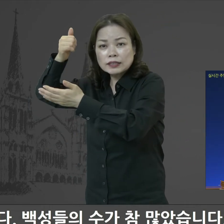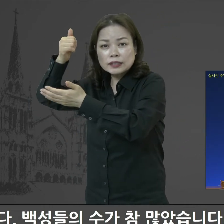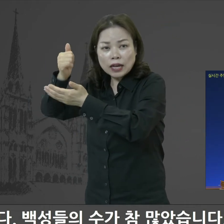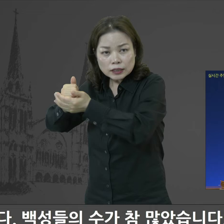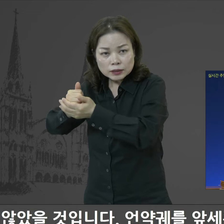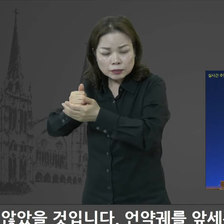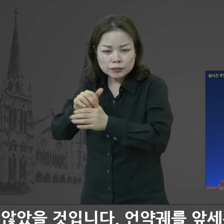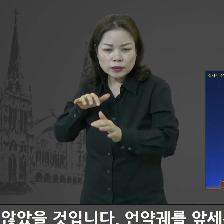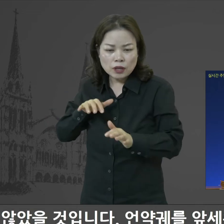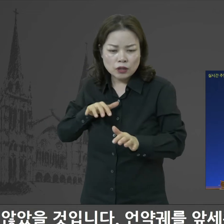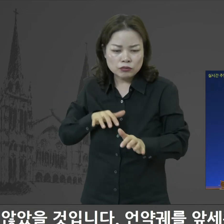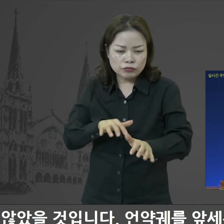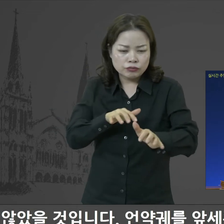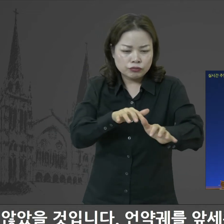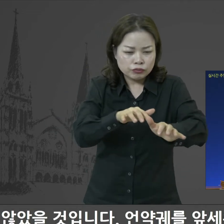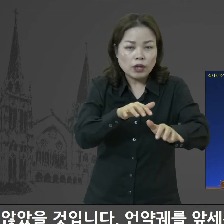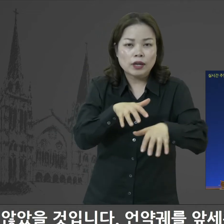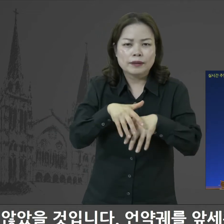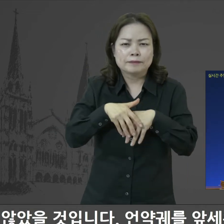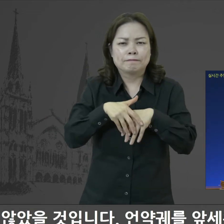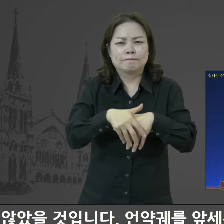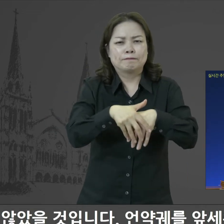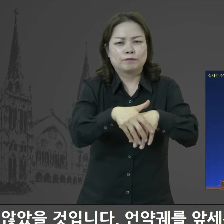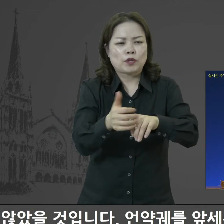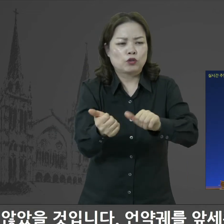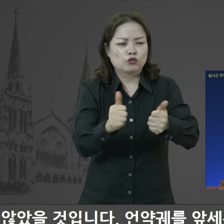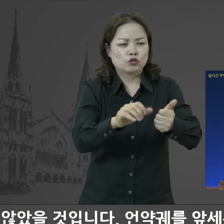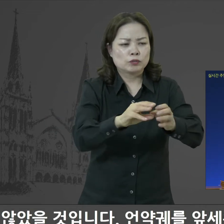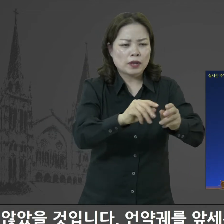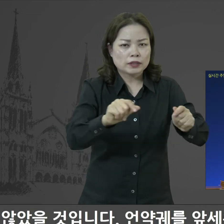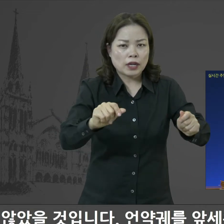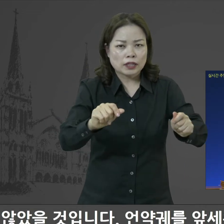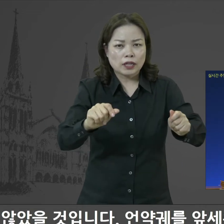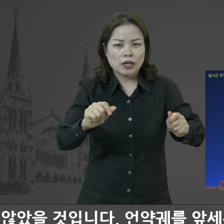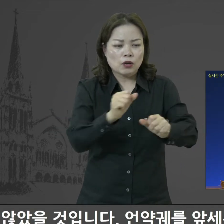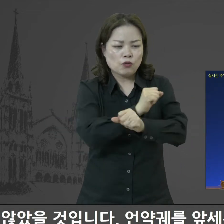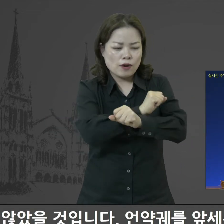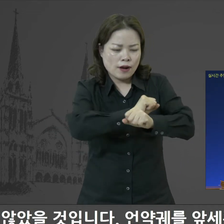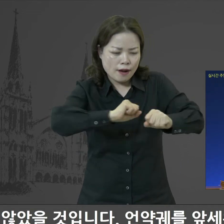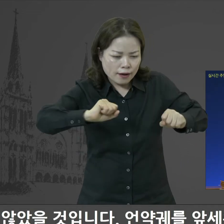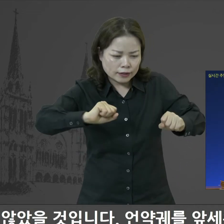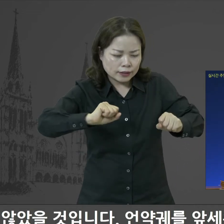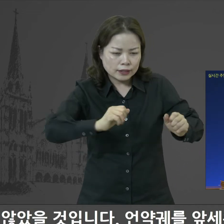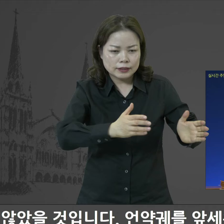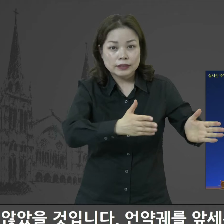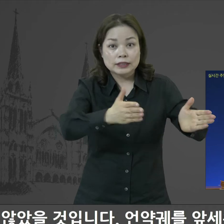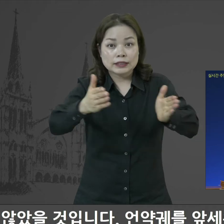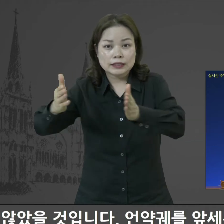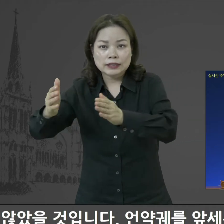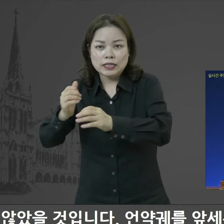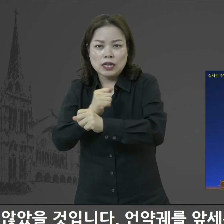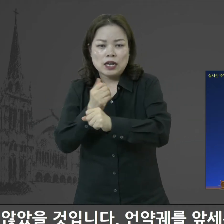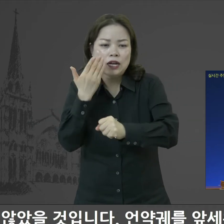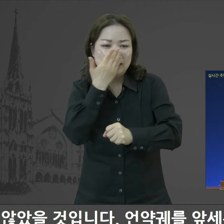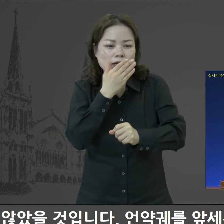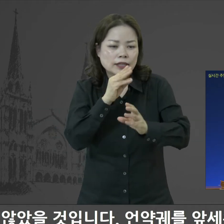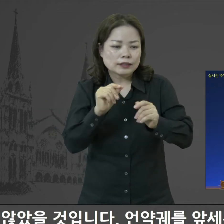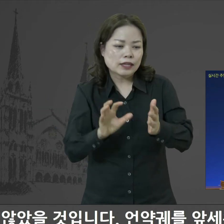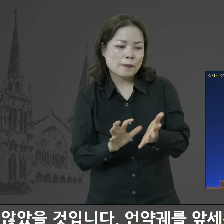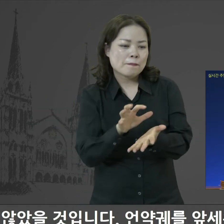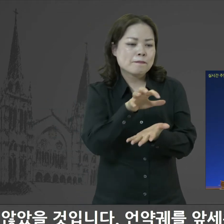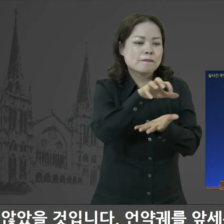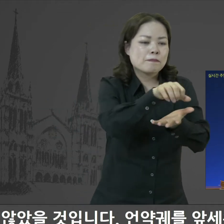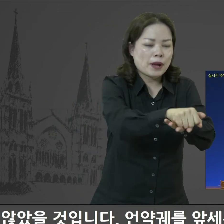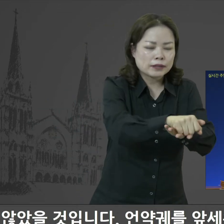뒤를 쫓아가는 일이야말로 죽음의 땅 광야를 지나는 그 가나안에 이르기까지 그 방법이